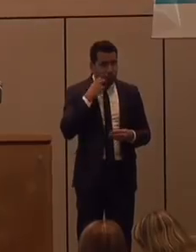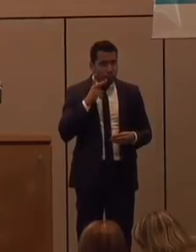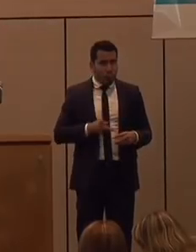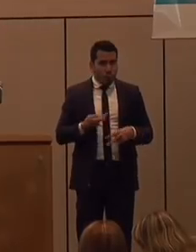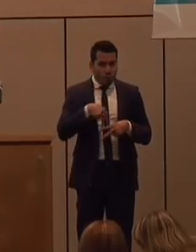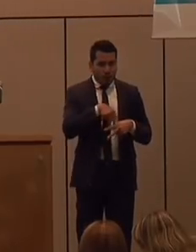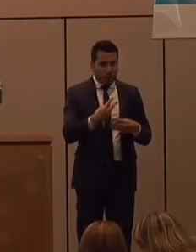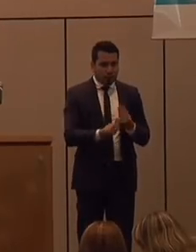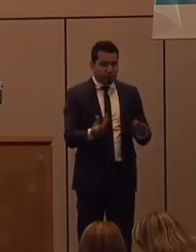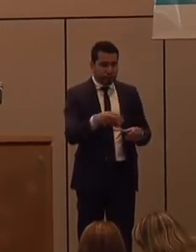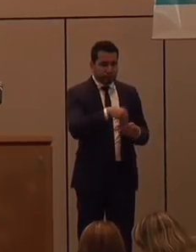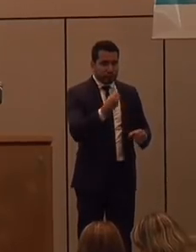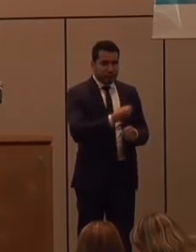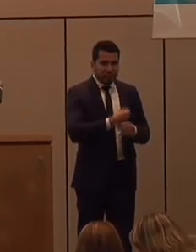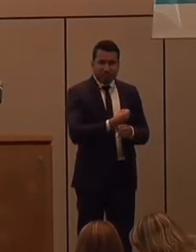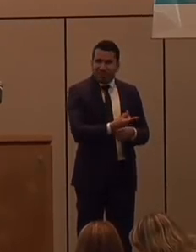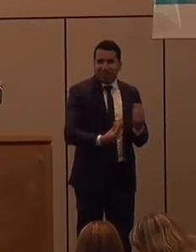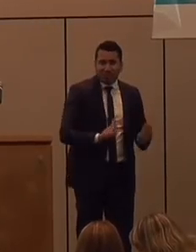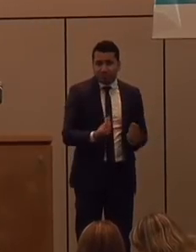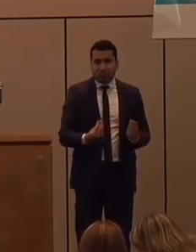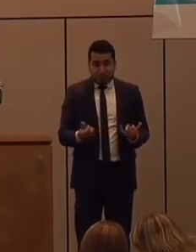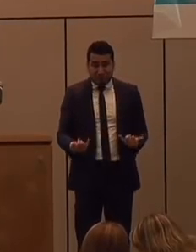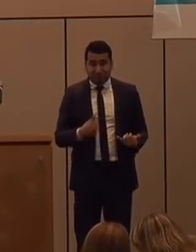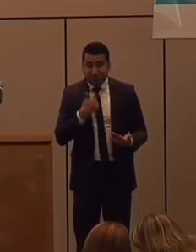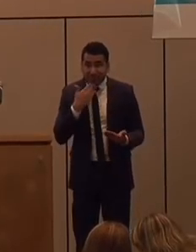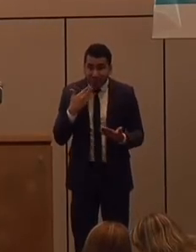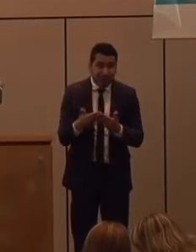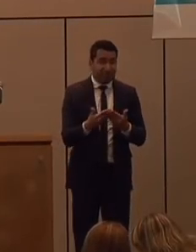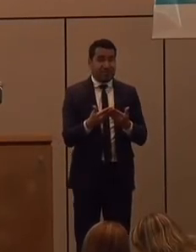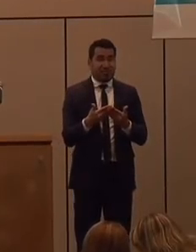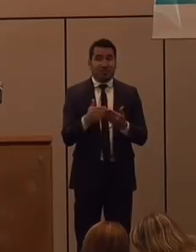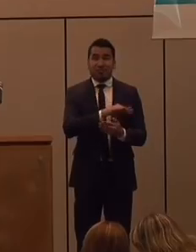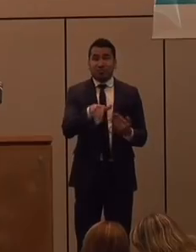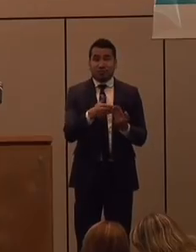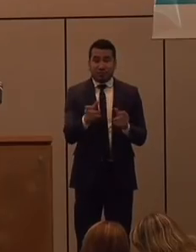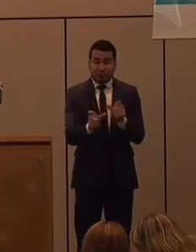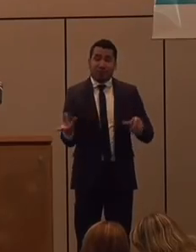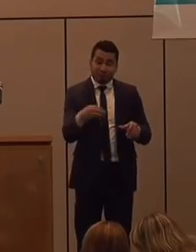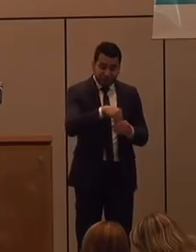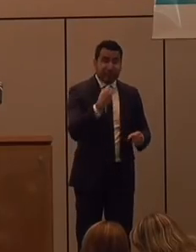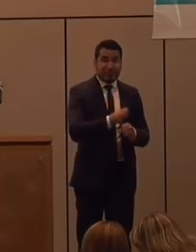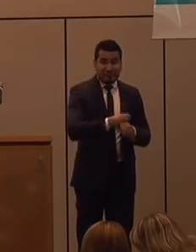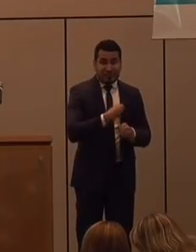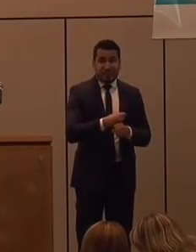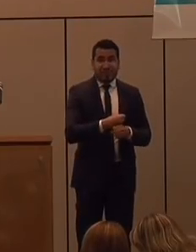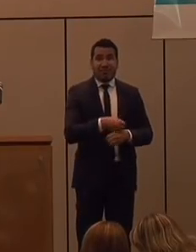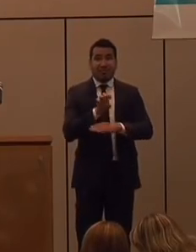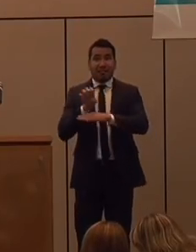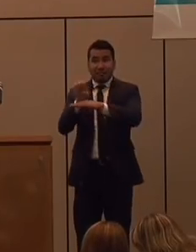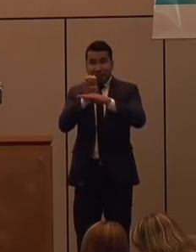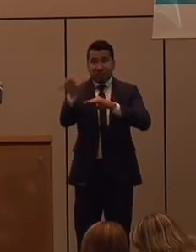gracias gracias a todos los funcionarios de este sector a todas las personas que trabajan en las